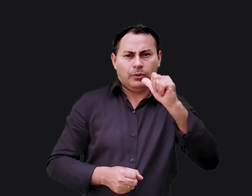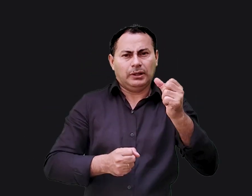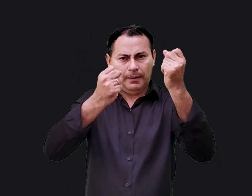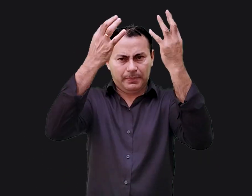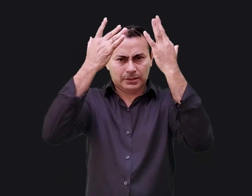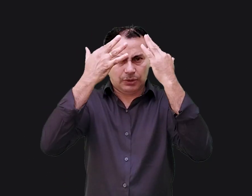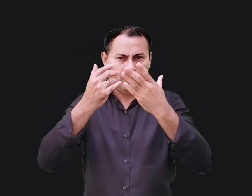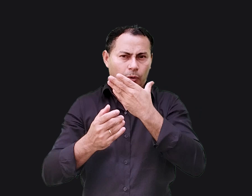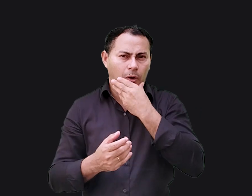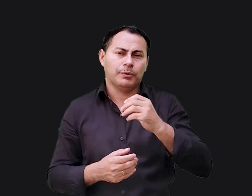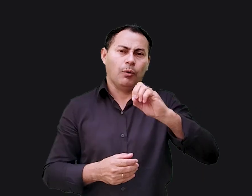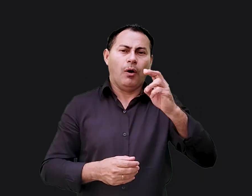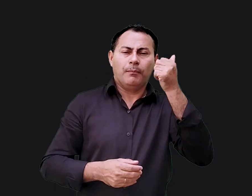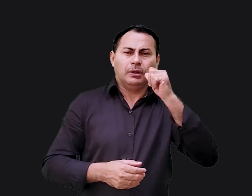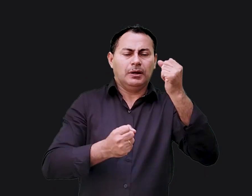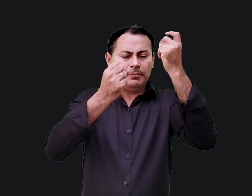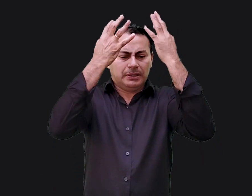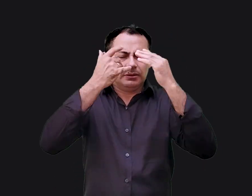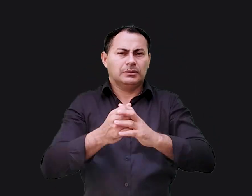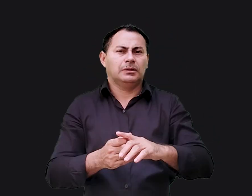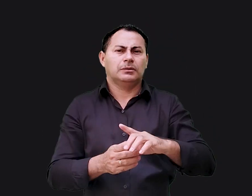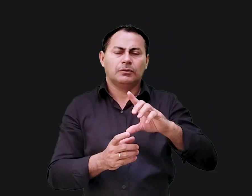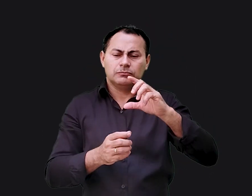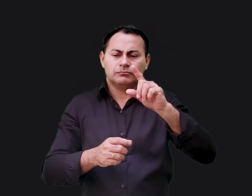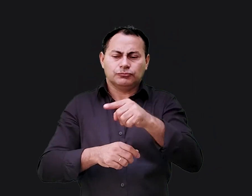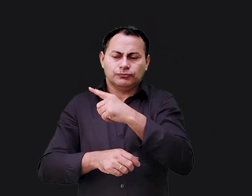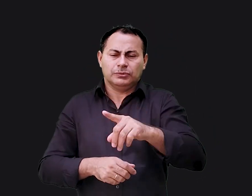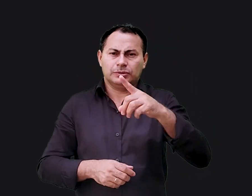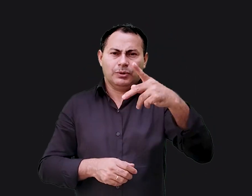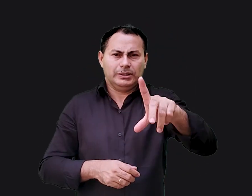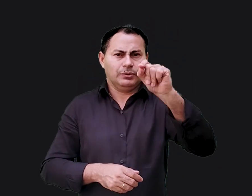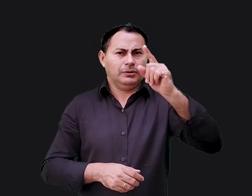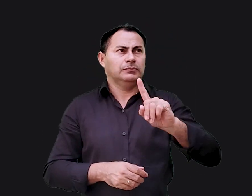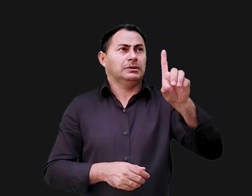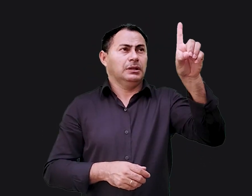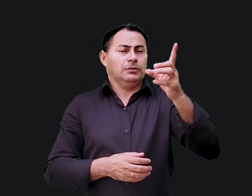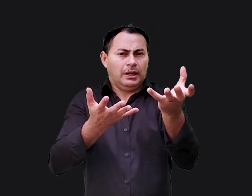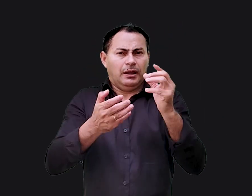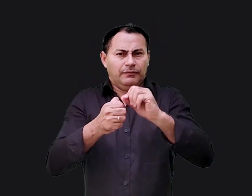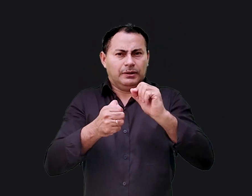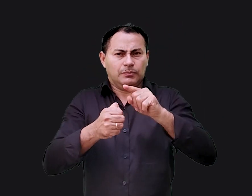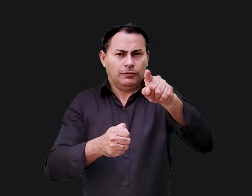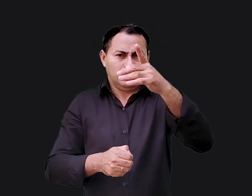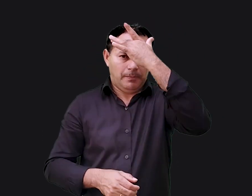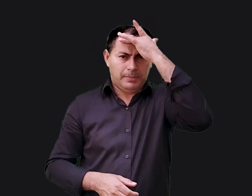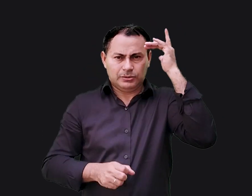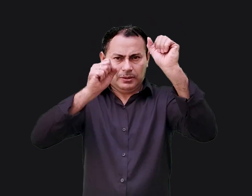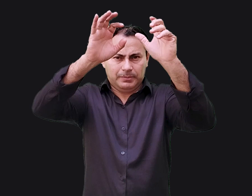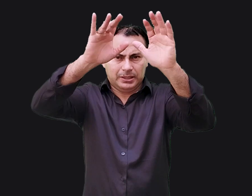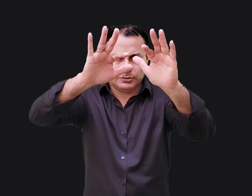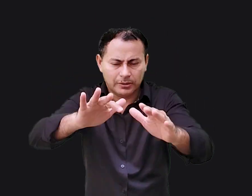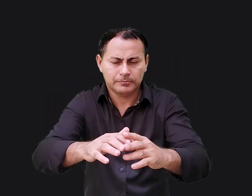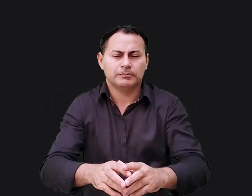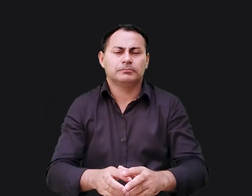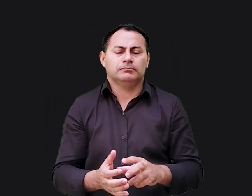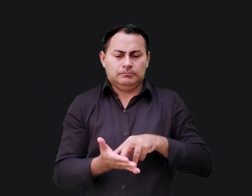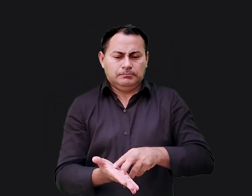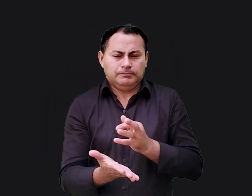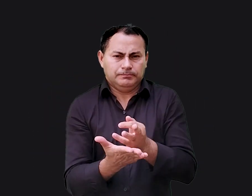mulher abençoada. Não adie a sua escolha. Deus quer fazer de você uma pessoa abençoada e